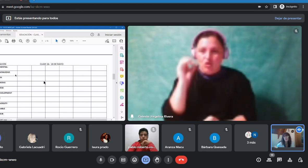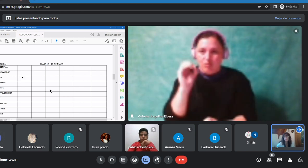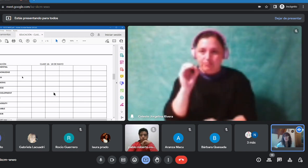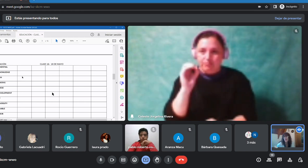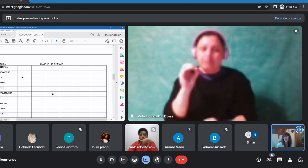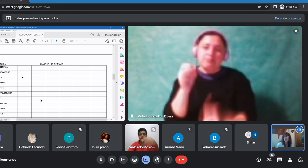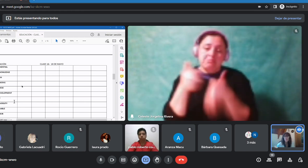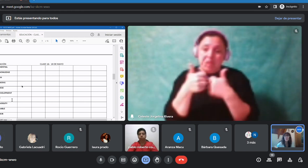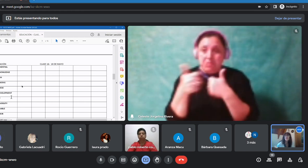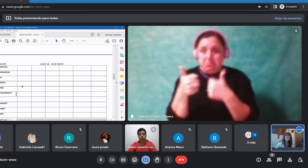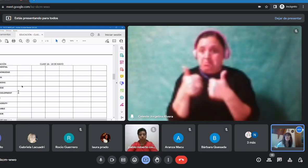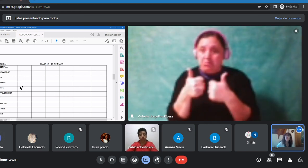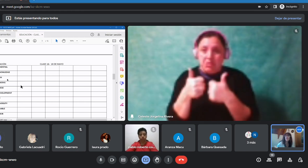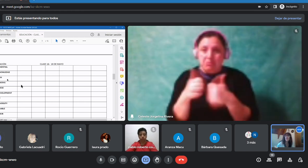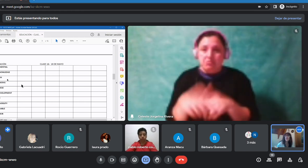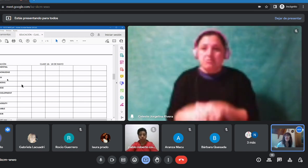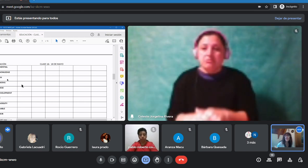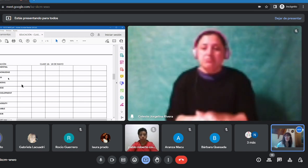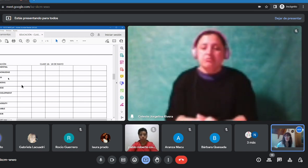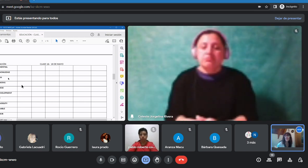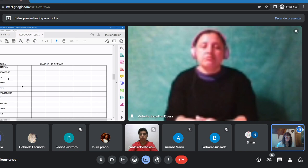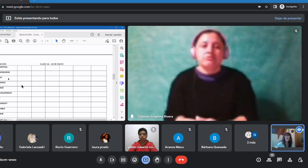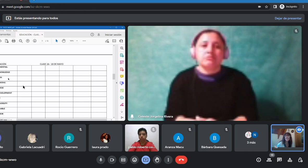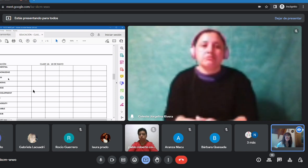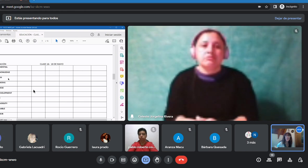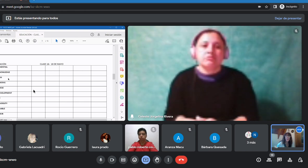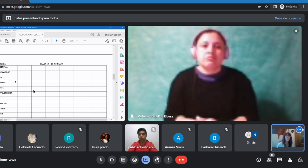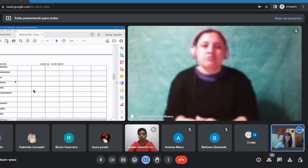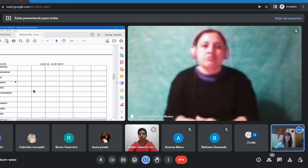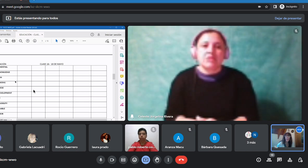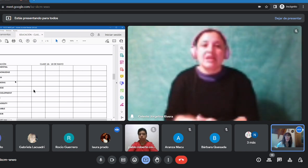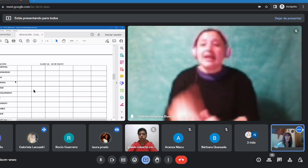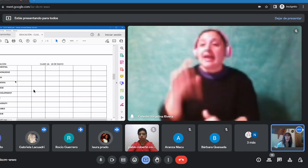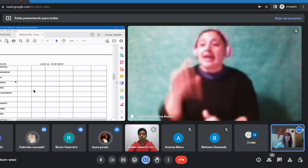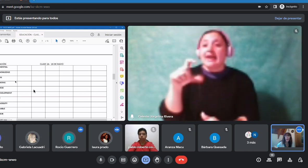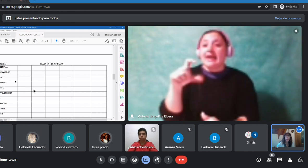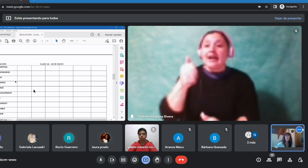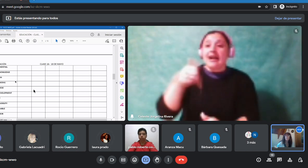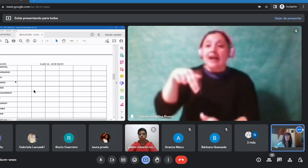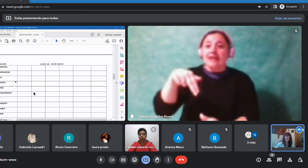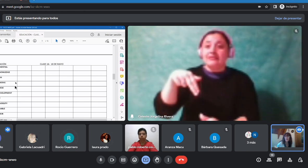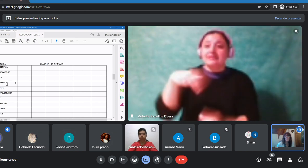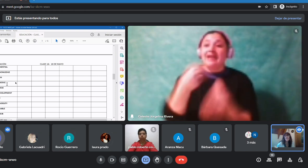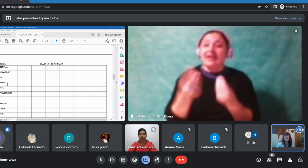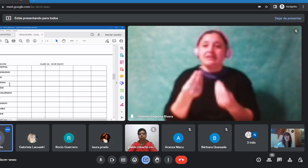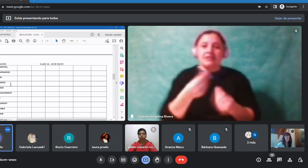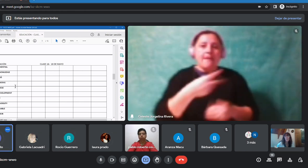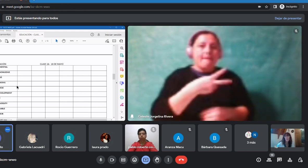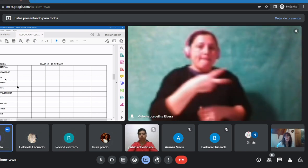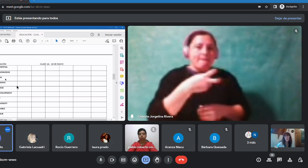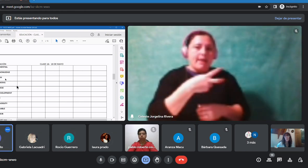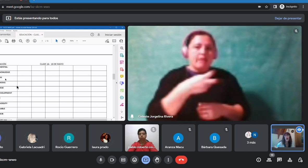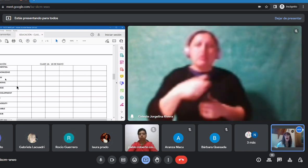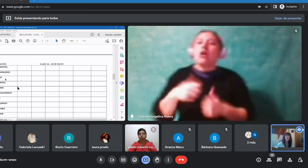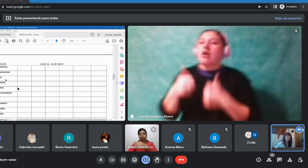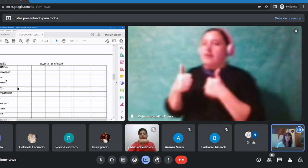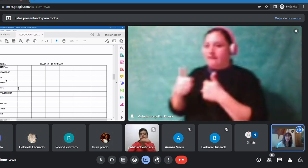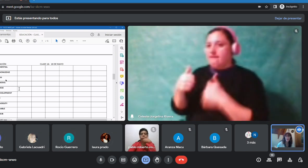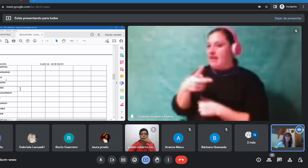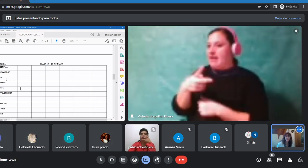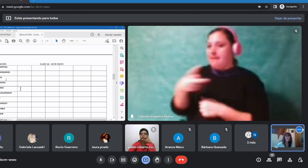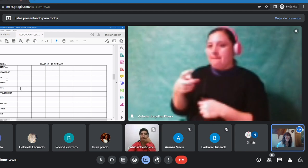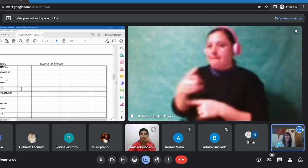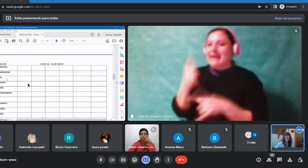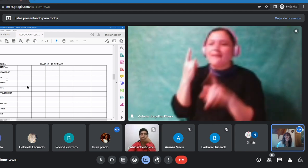necesario anotarlo, ¿sí? Bien. Can. Verbo. Bien. Verbo. Este siempre verbo, a no ser